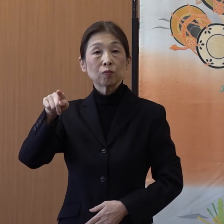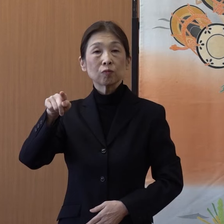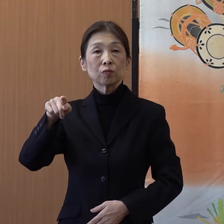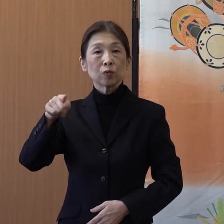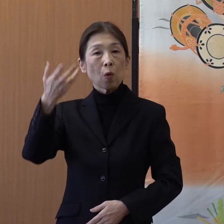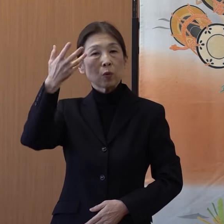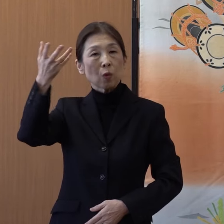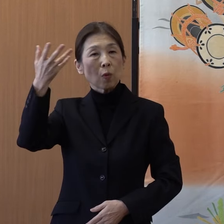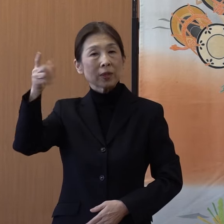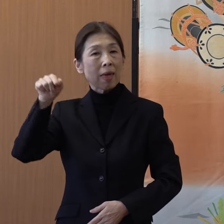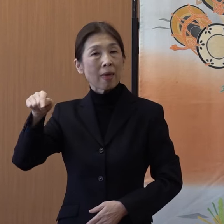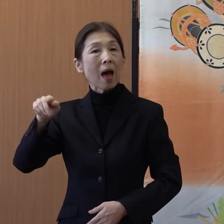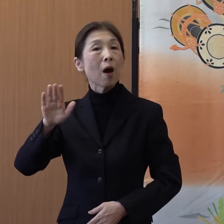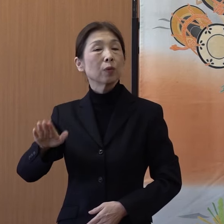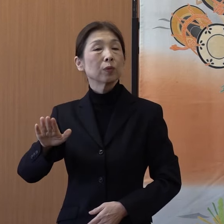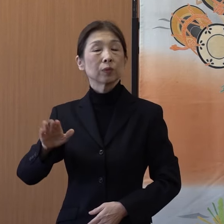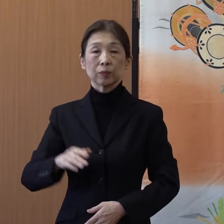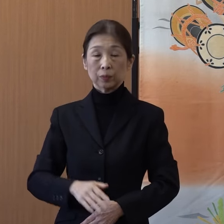定しております。